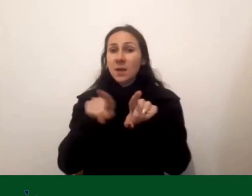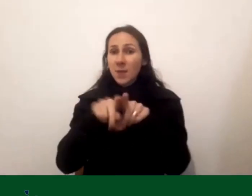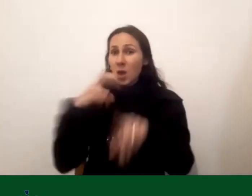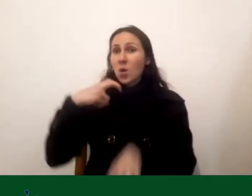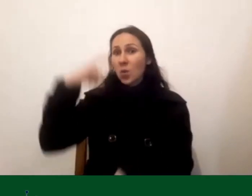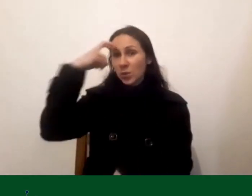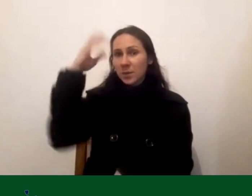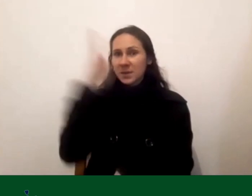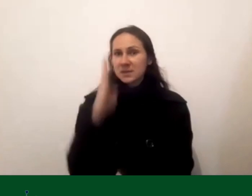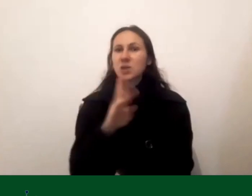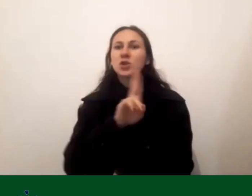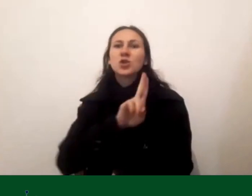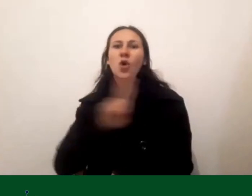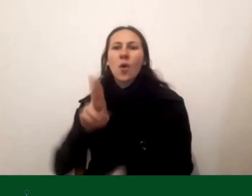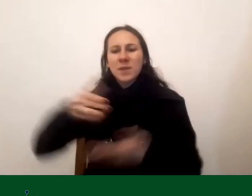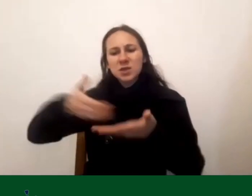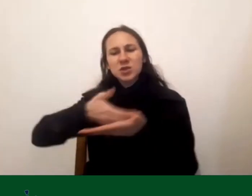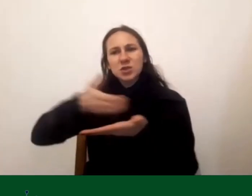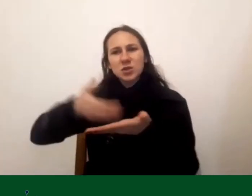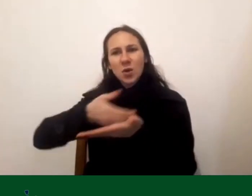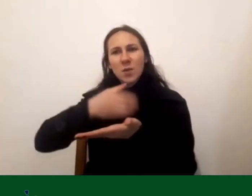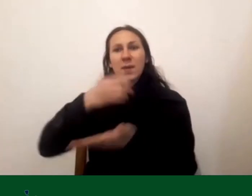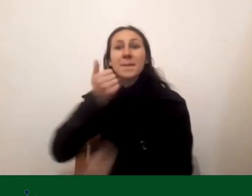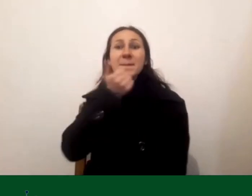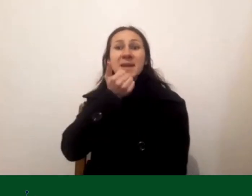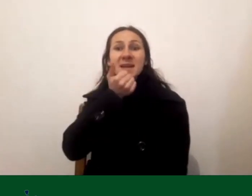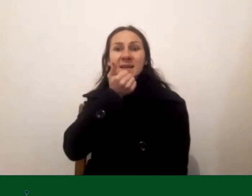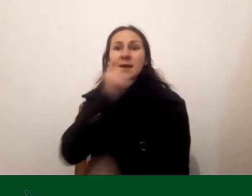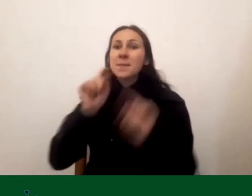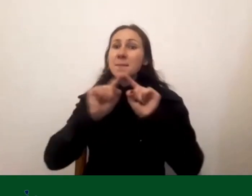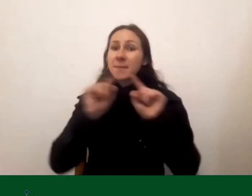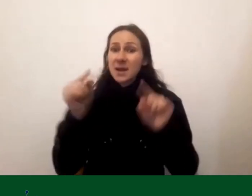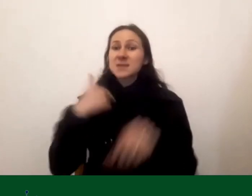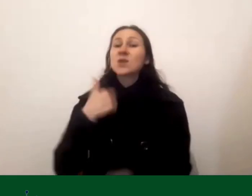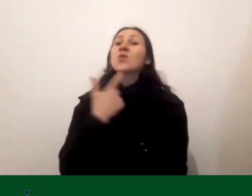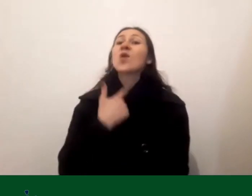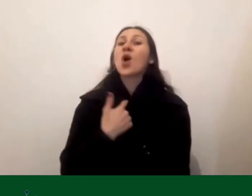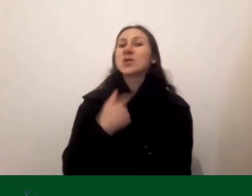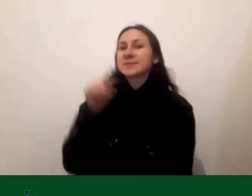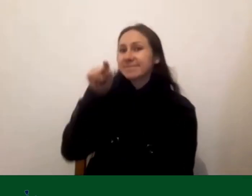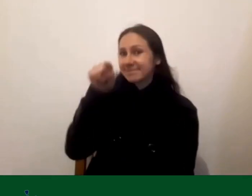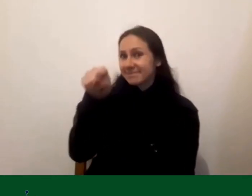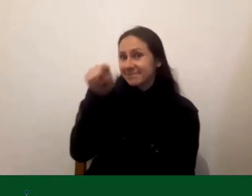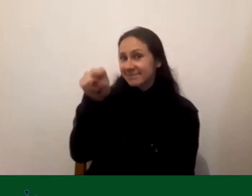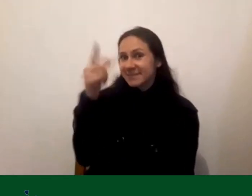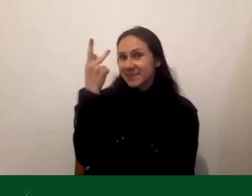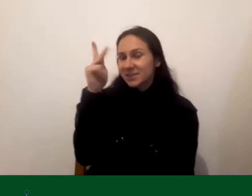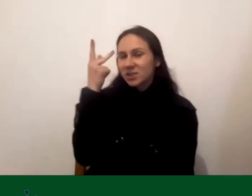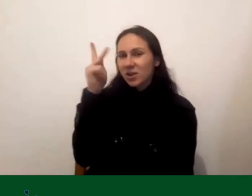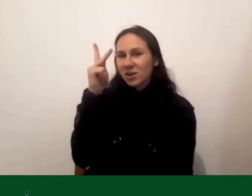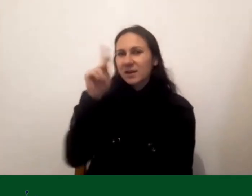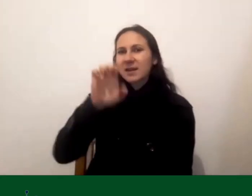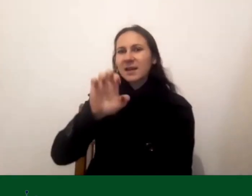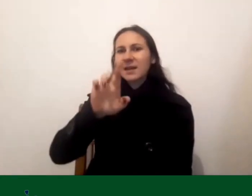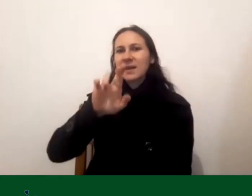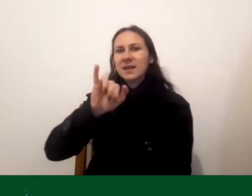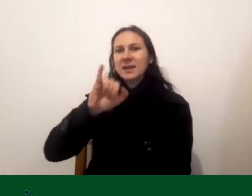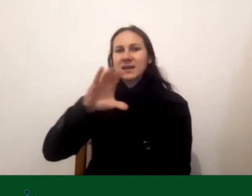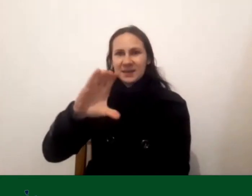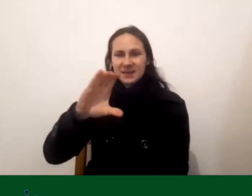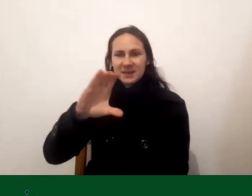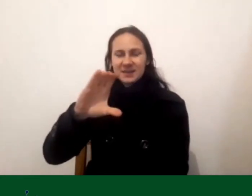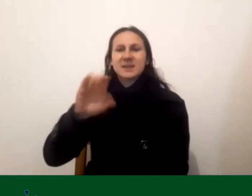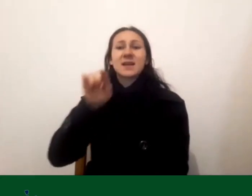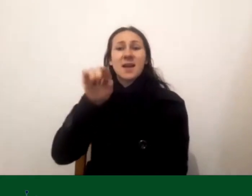sopa de pedras. Mas eu gosto muito dessa versão contada aqui por Eric Madden, que está nesse